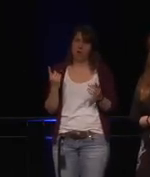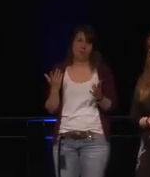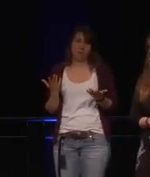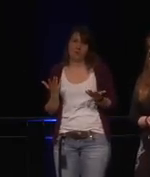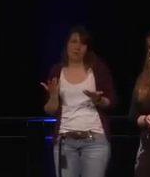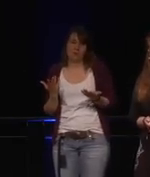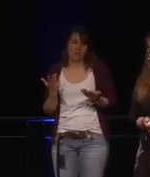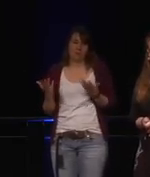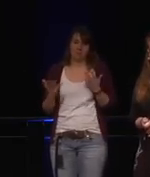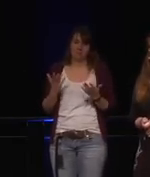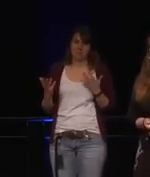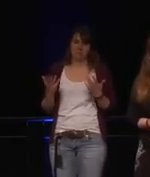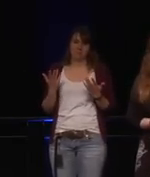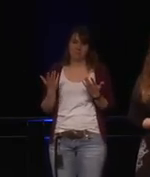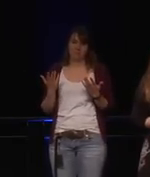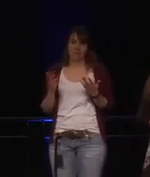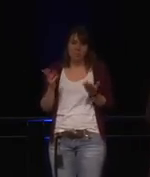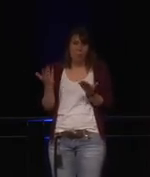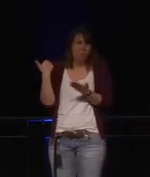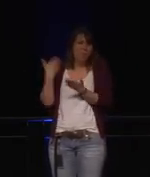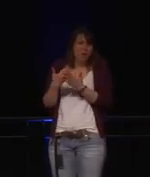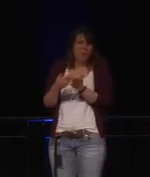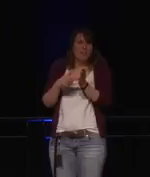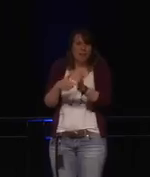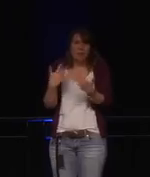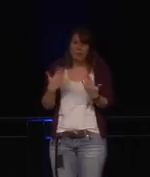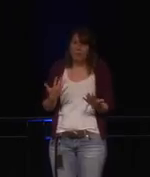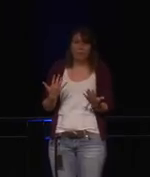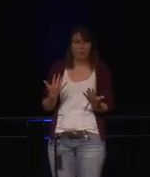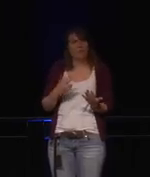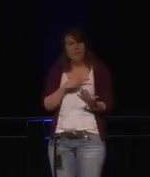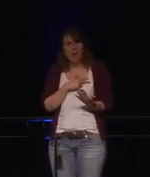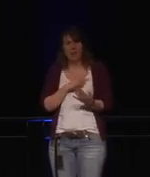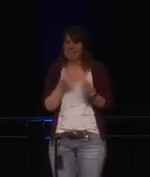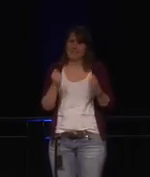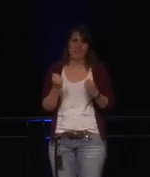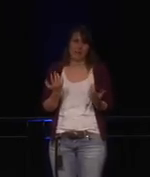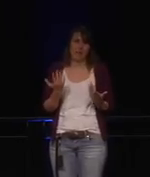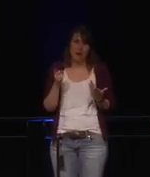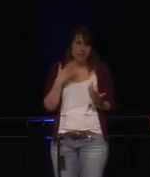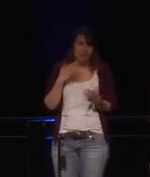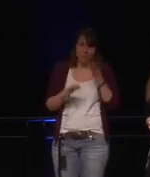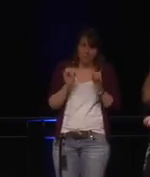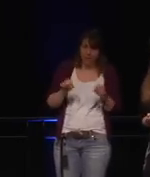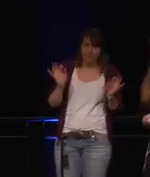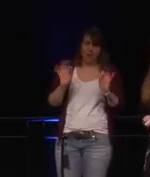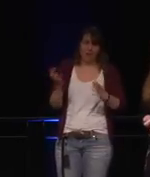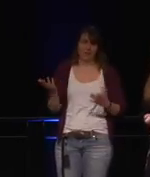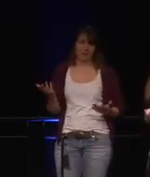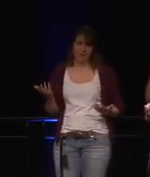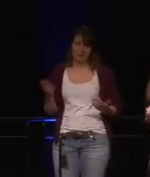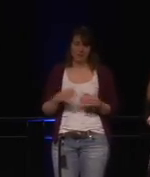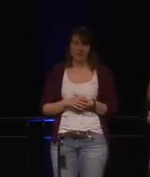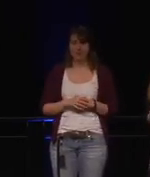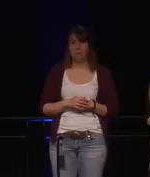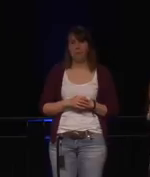en el aparato y la compañía corrigió el error después de un rato. Pero es un ejemplo de qué